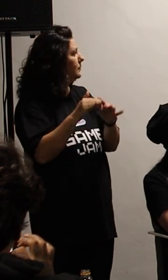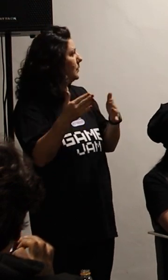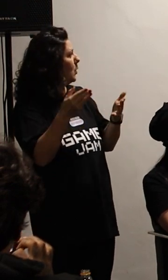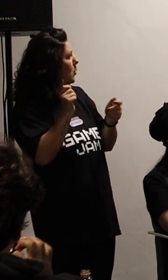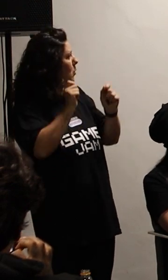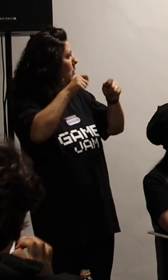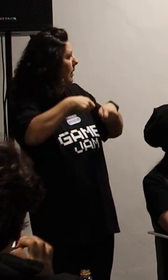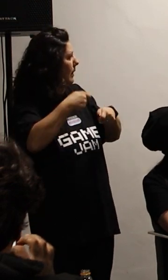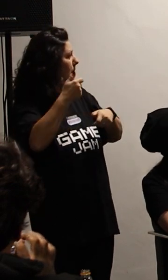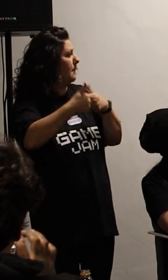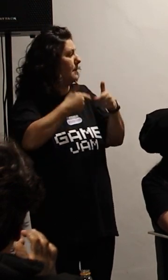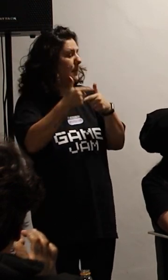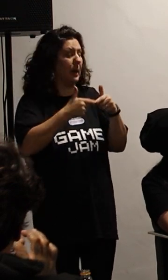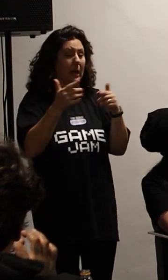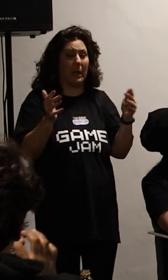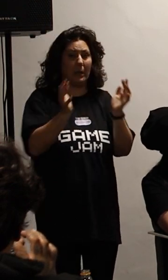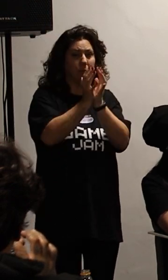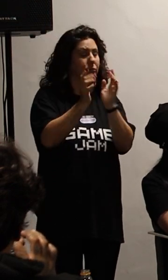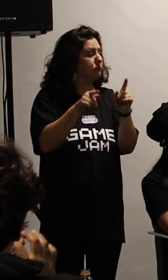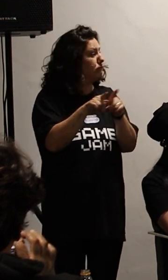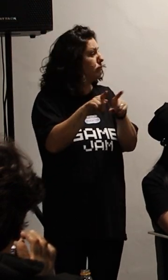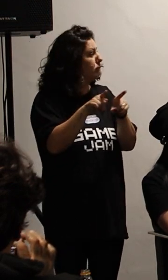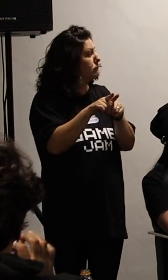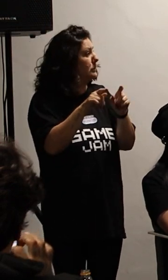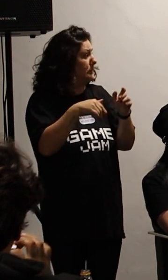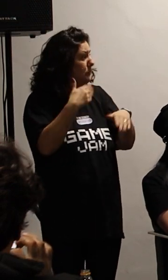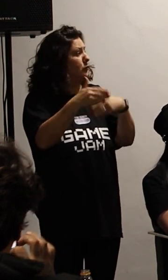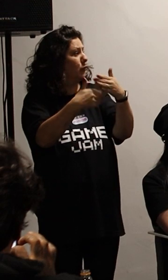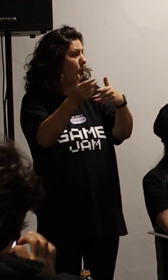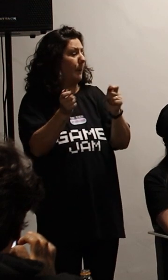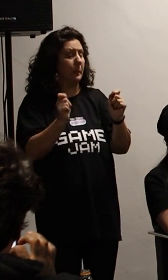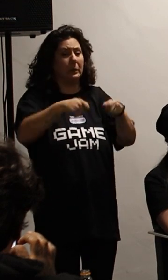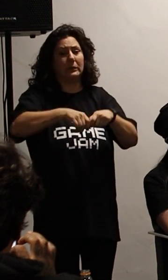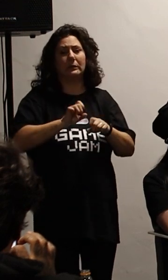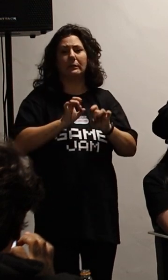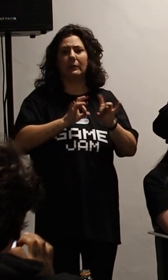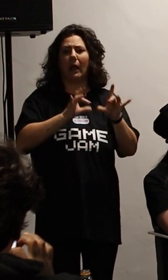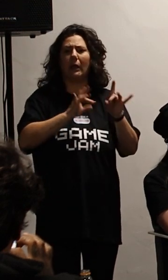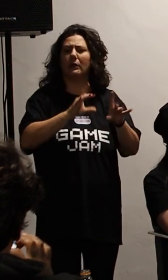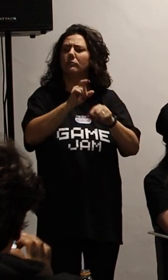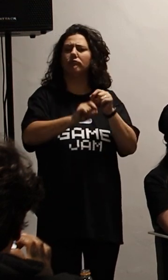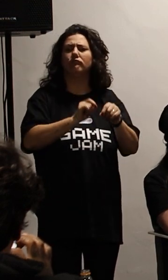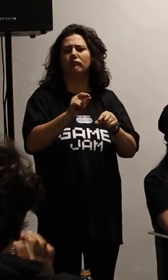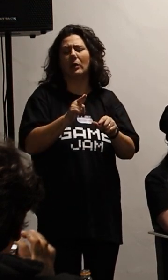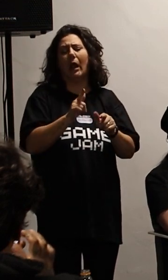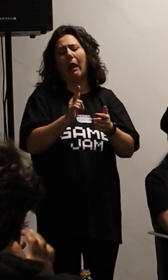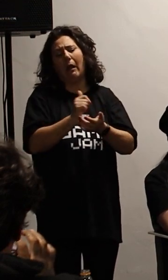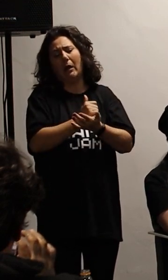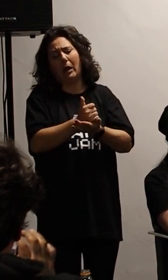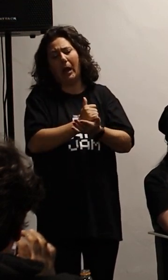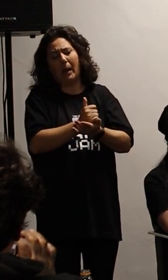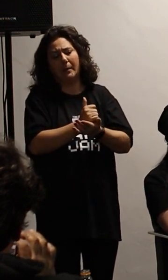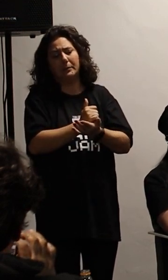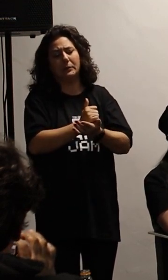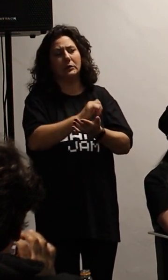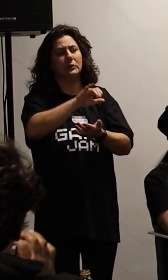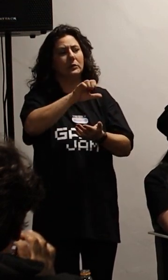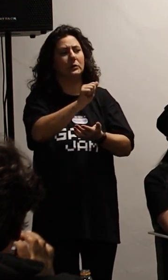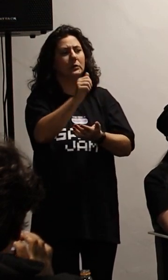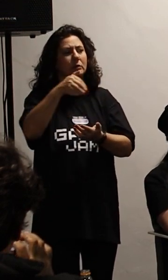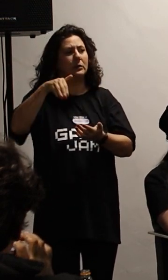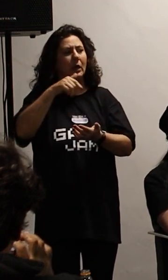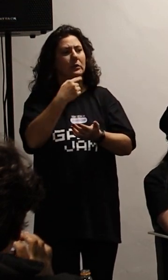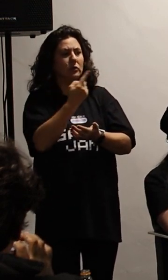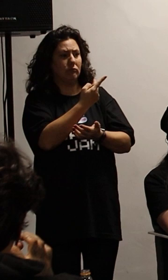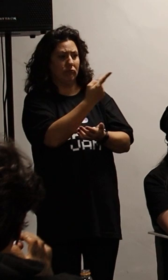coloquei aqui, capacidade de trabalho em equipe. Desenvolvimento de habilidades técnicas. Então, eu lembro de uma Game Jam que eu e a Ceci, a gente estava participando,